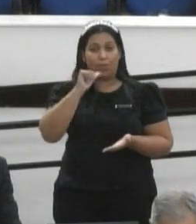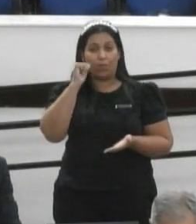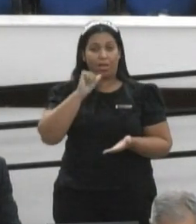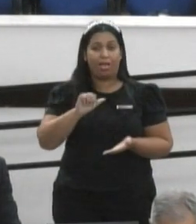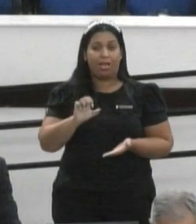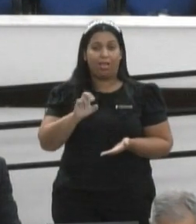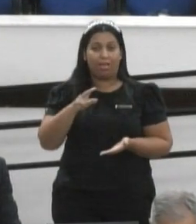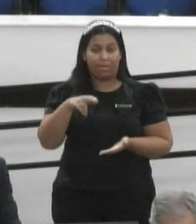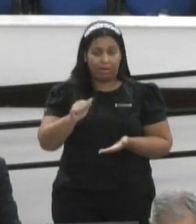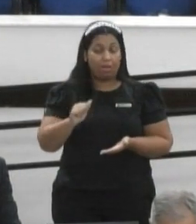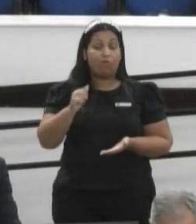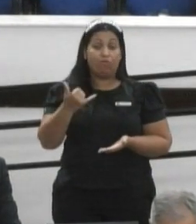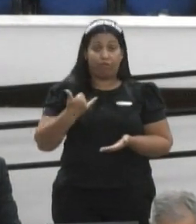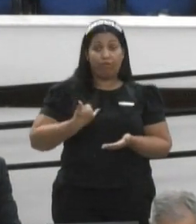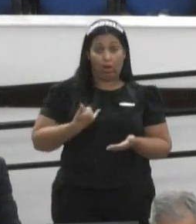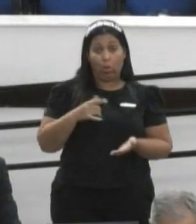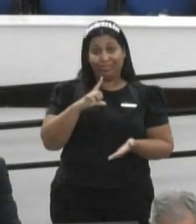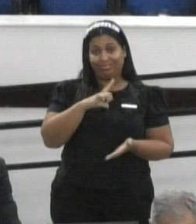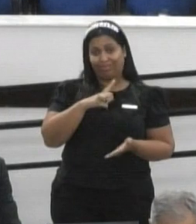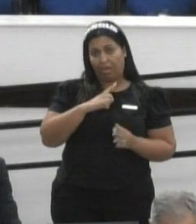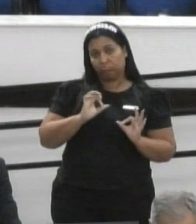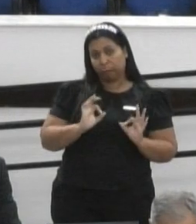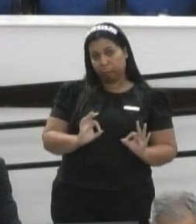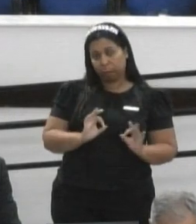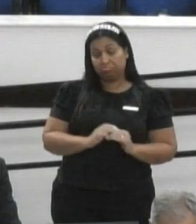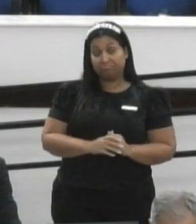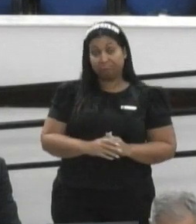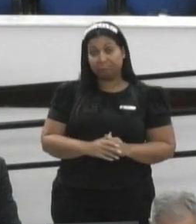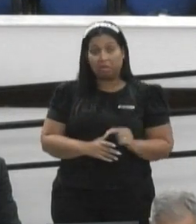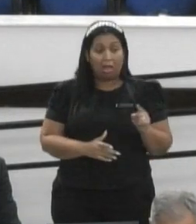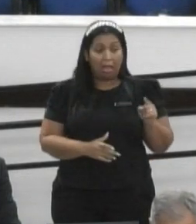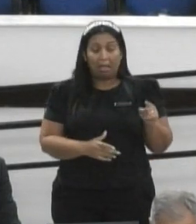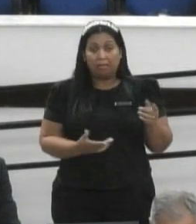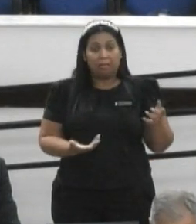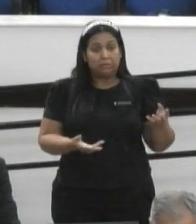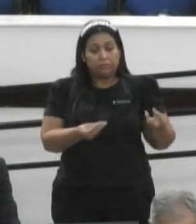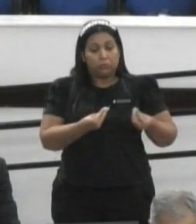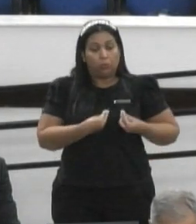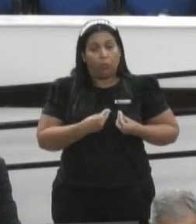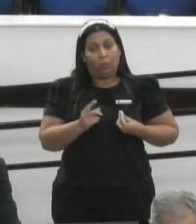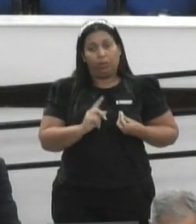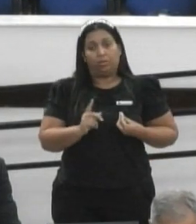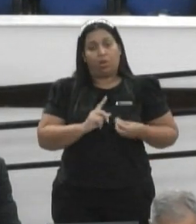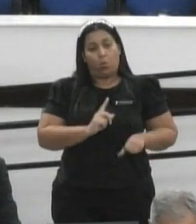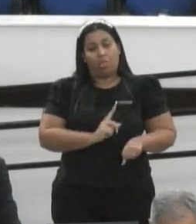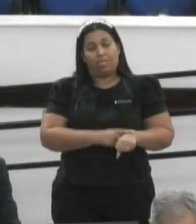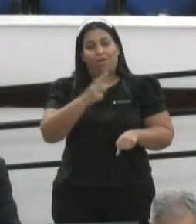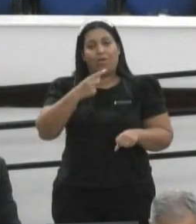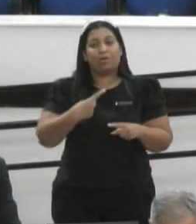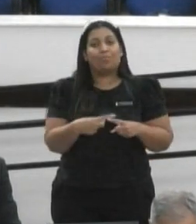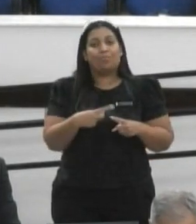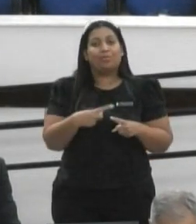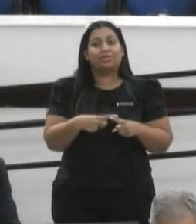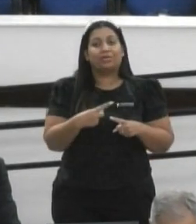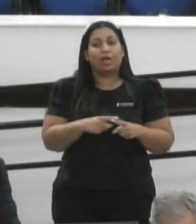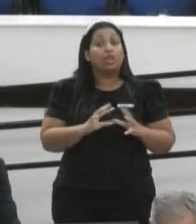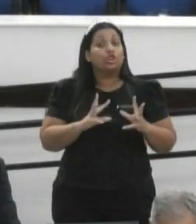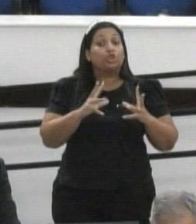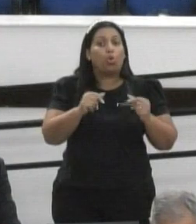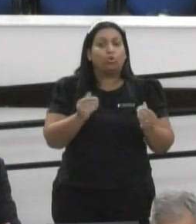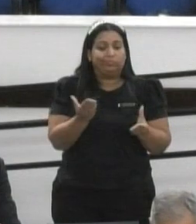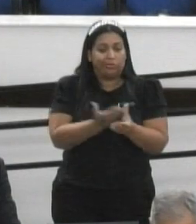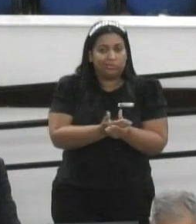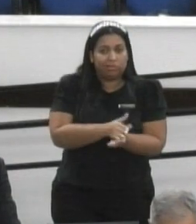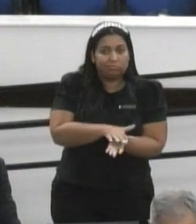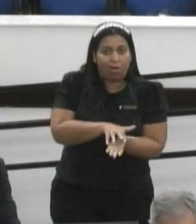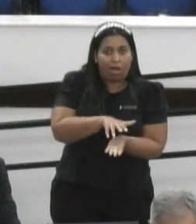havia dito que existia e que ela não entregou para a gente na hora, porque ela ia entregar todo o processo, que